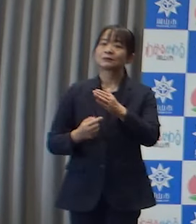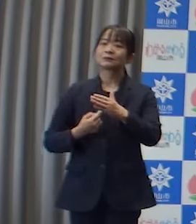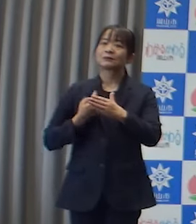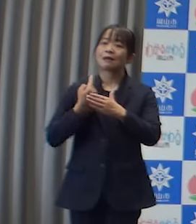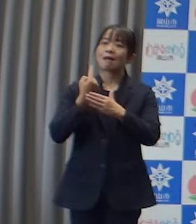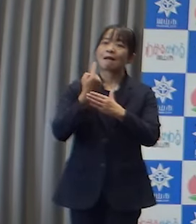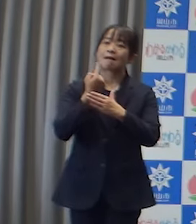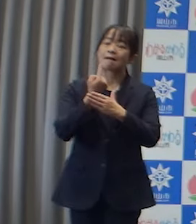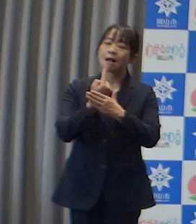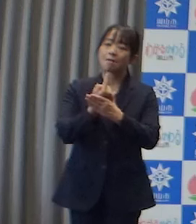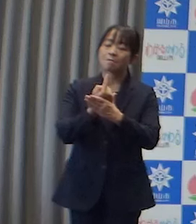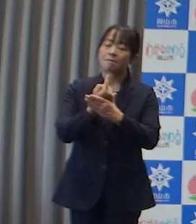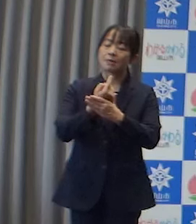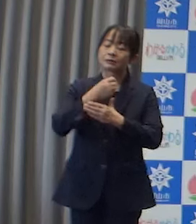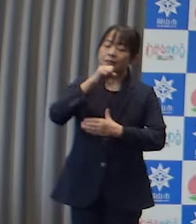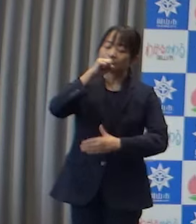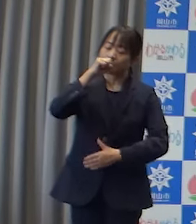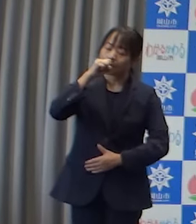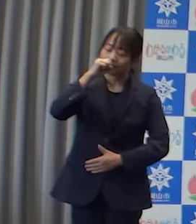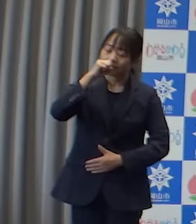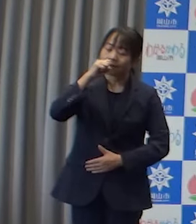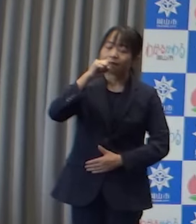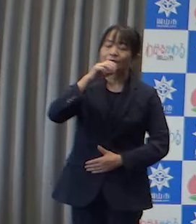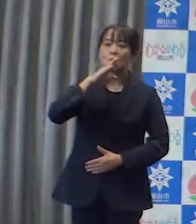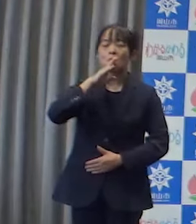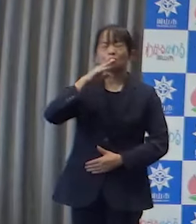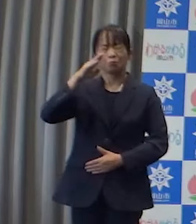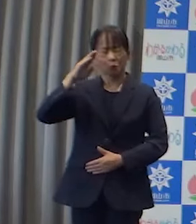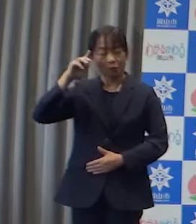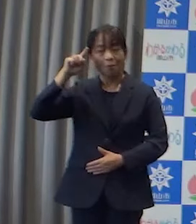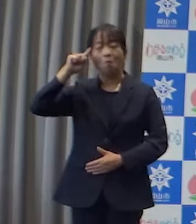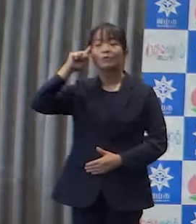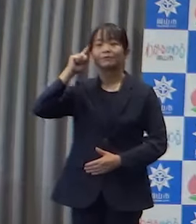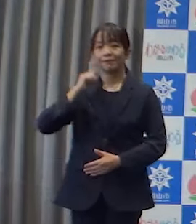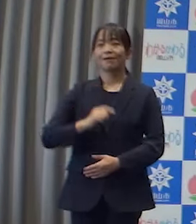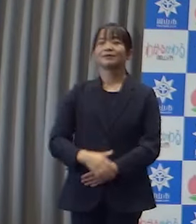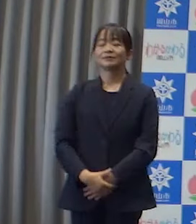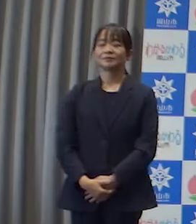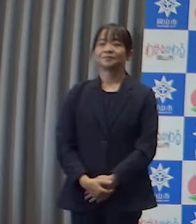。なぜならですね、